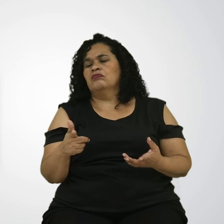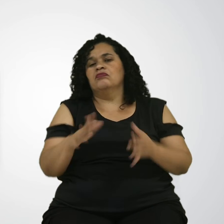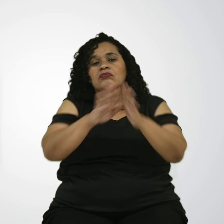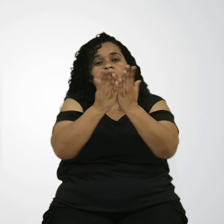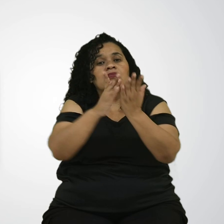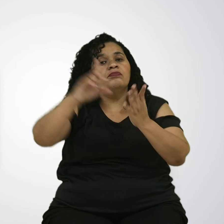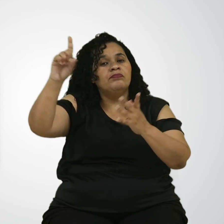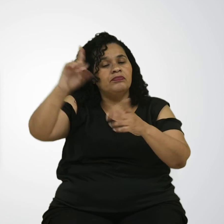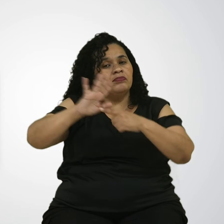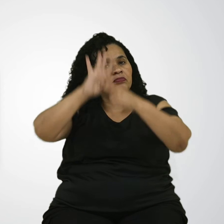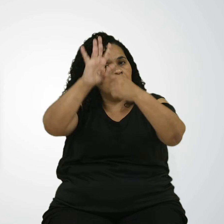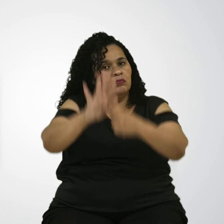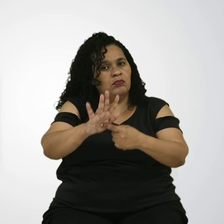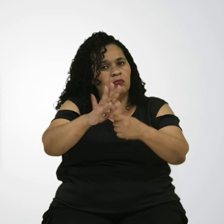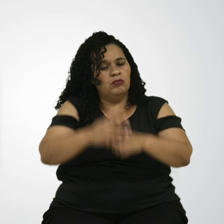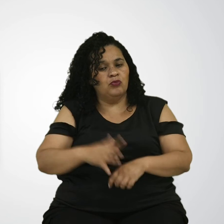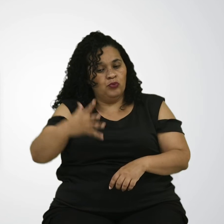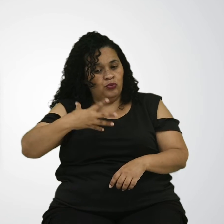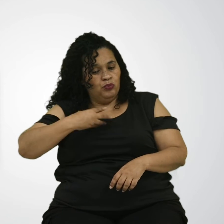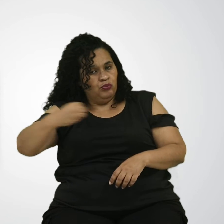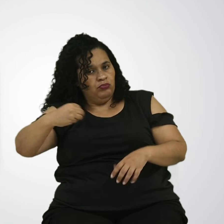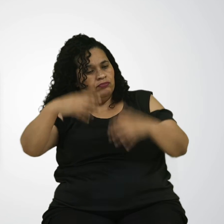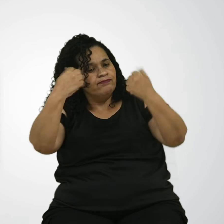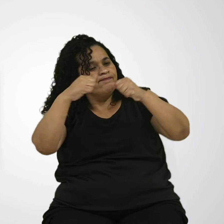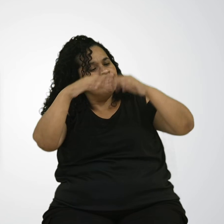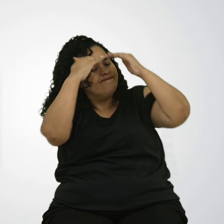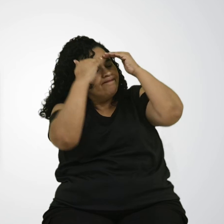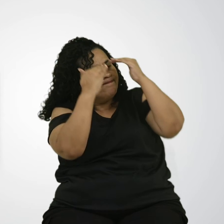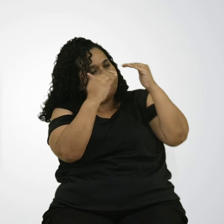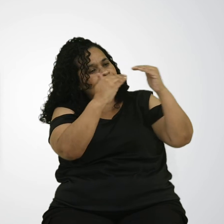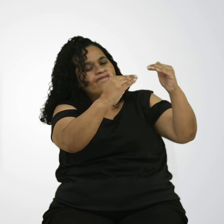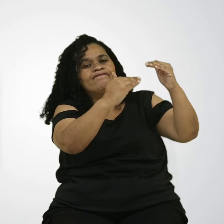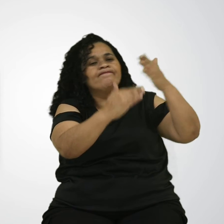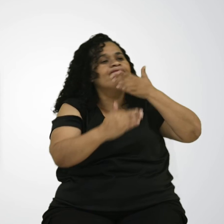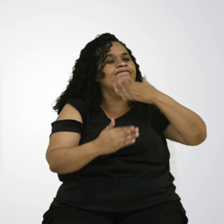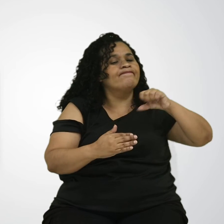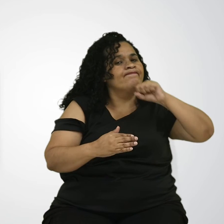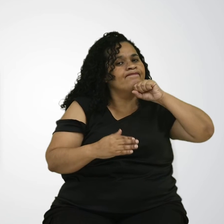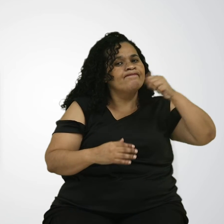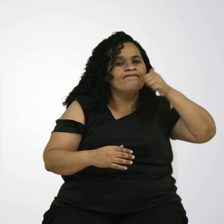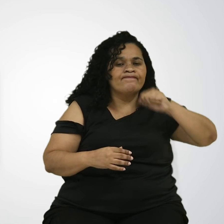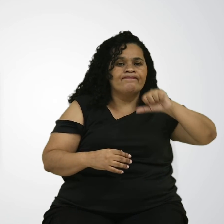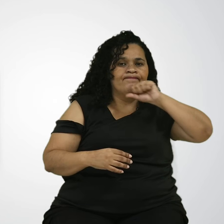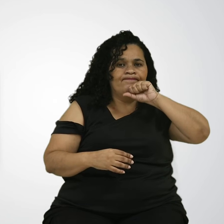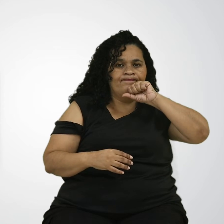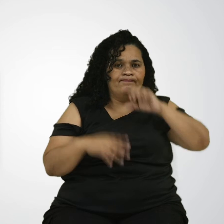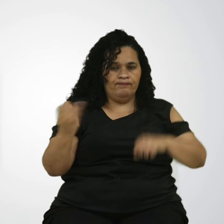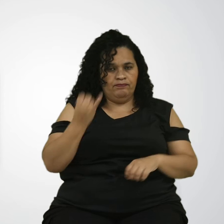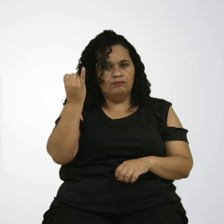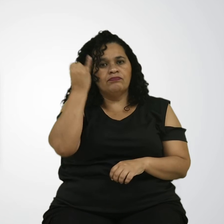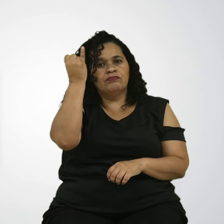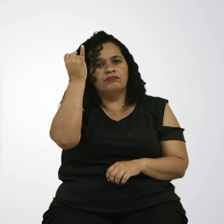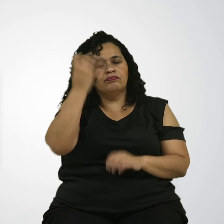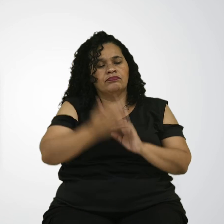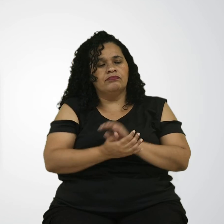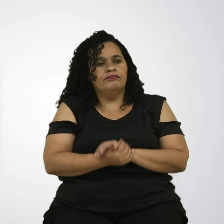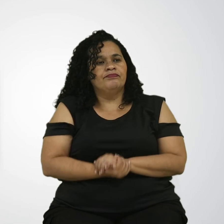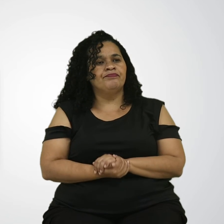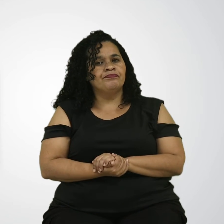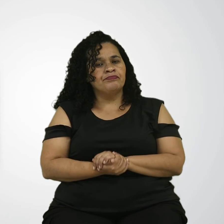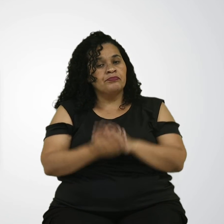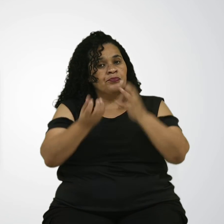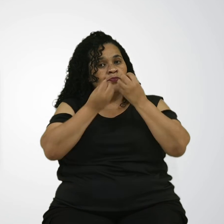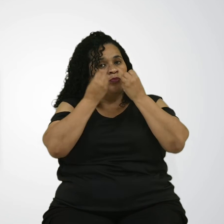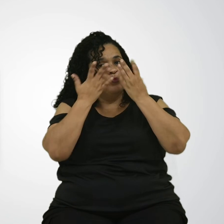ensina. A Bíblia ensina que os filhos devem obedecer aos seus pais, e os pais precisam ter postura de pais. Isso é importante. Correto. Bom, vamos para a